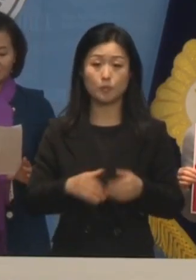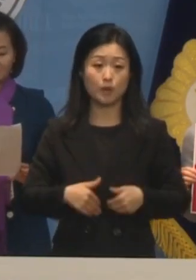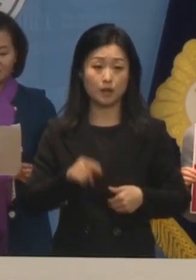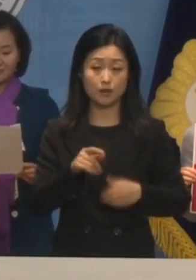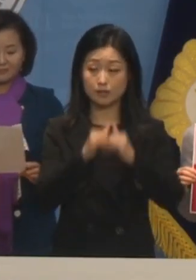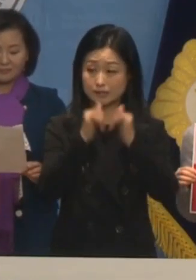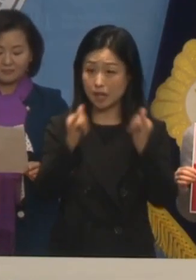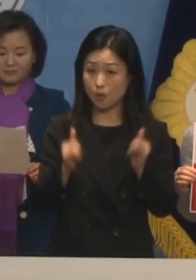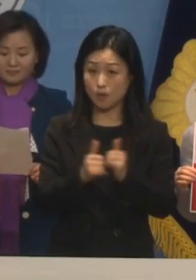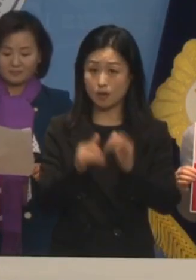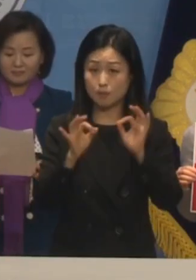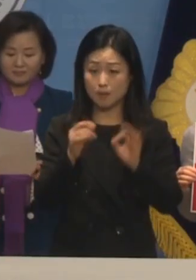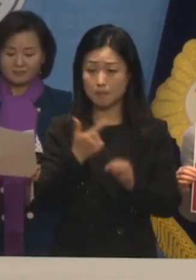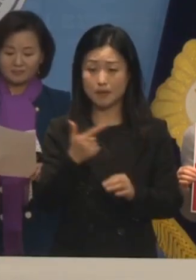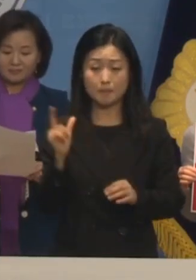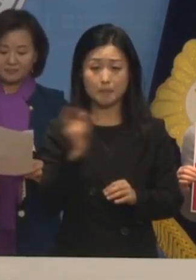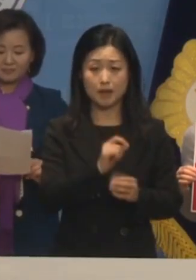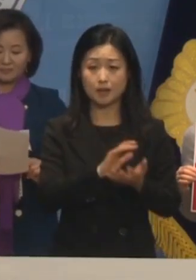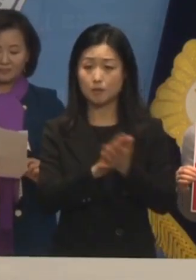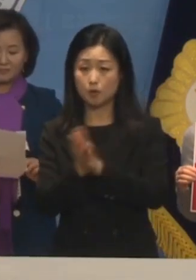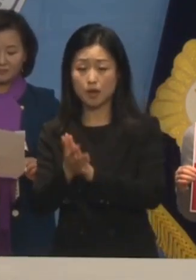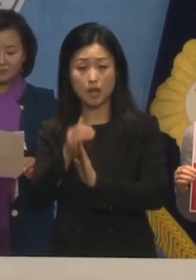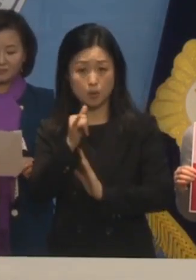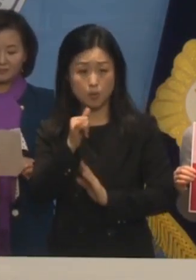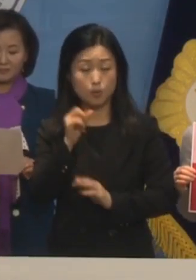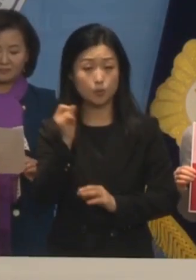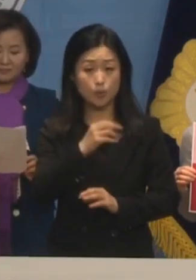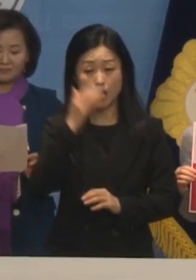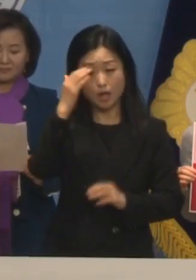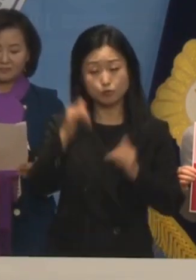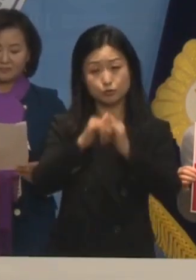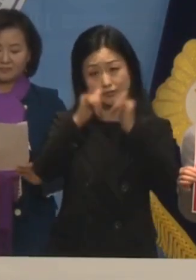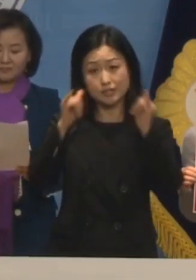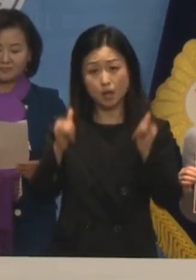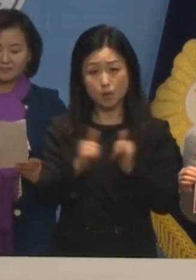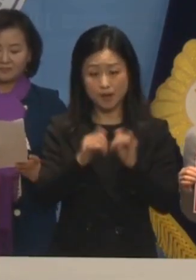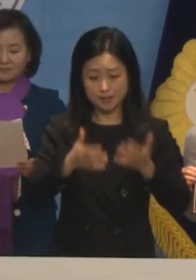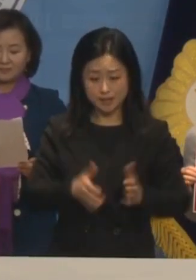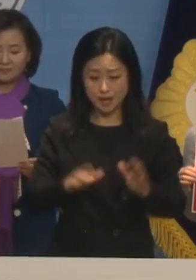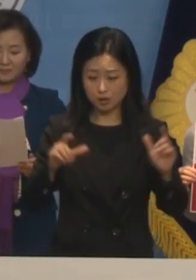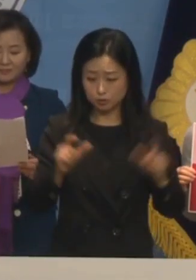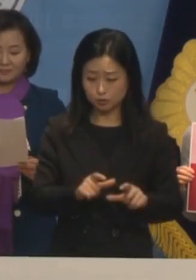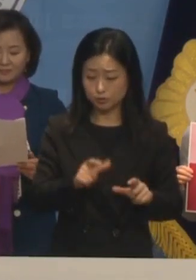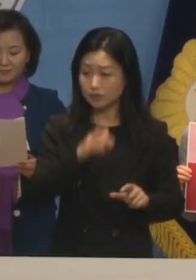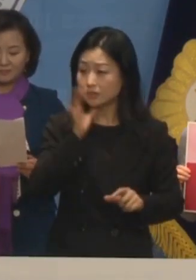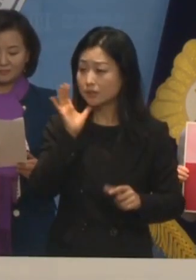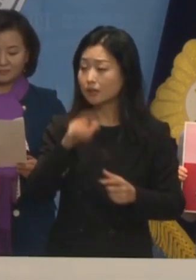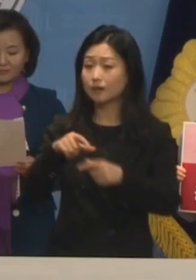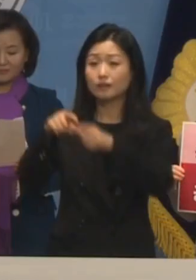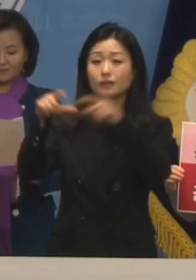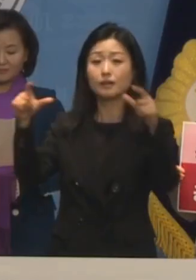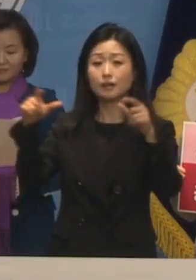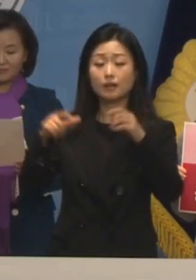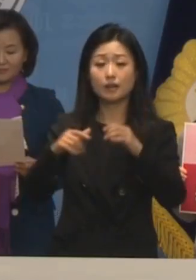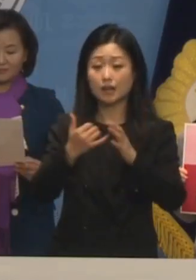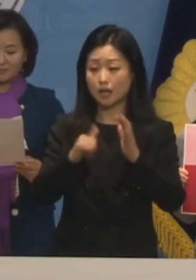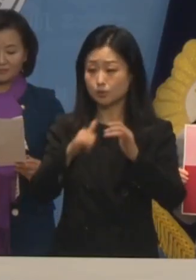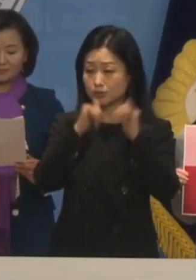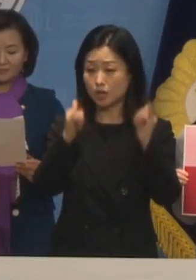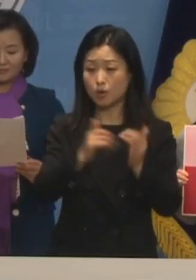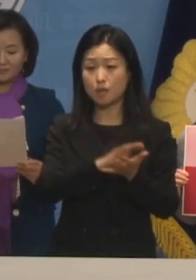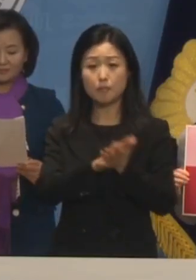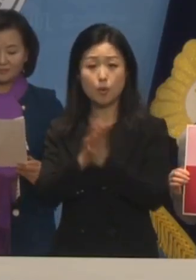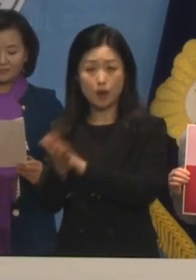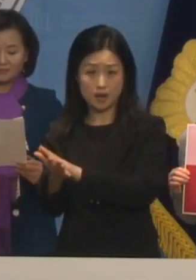현대사회는 매우 빠르게 변화하고 있으며 특히 한국사회는 저출생, 초고령화, 가족사회의 변화 등